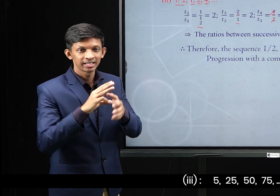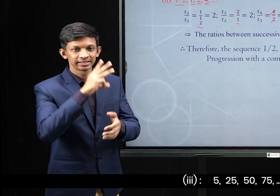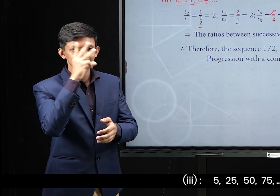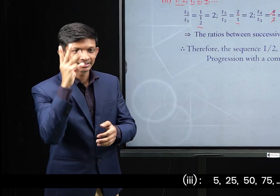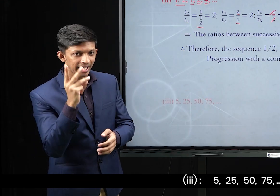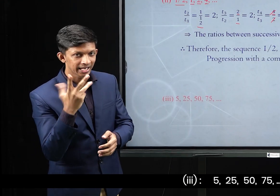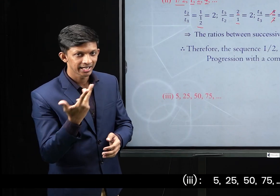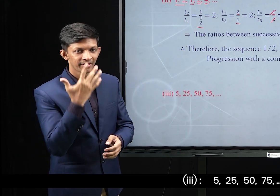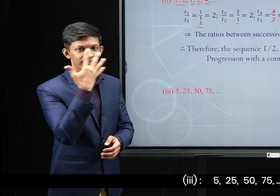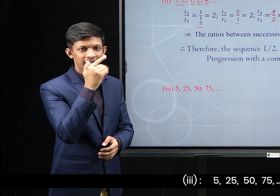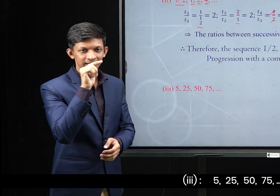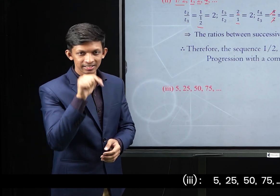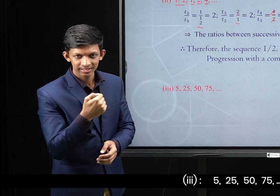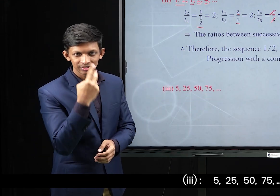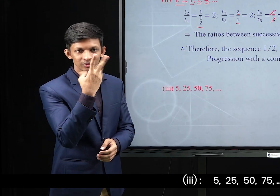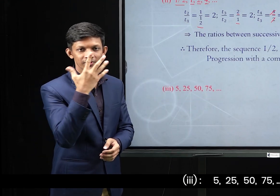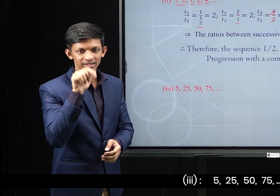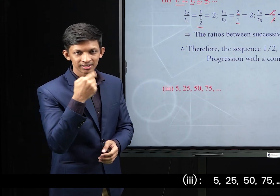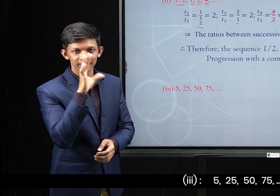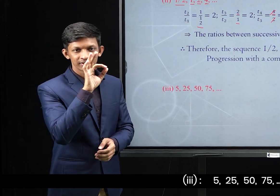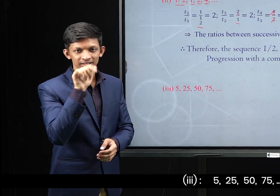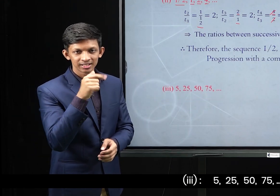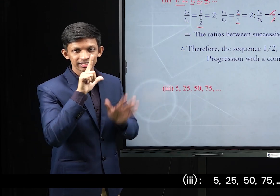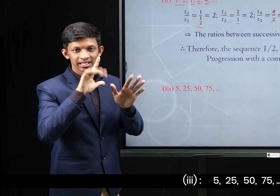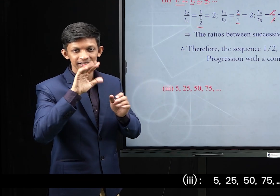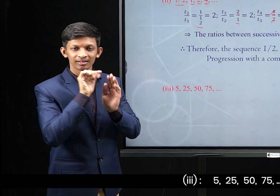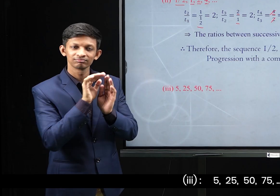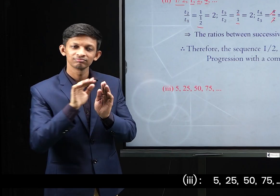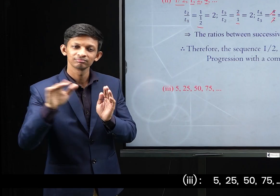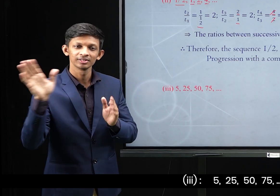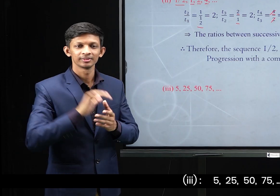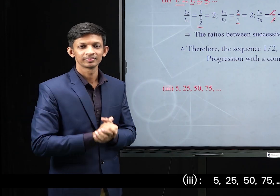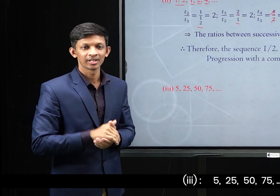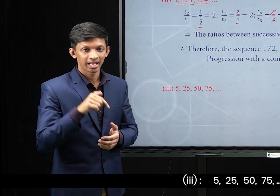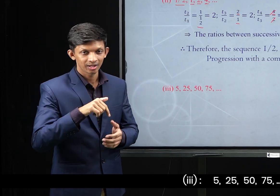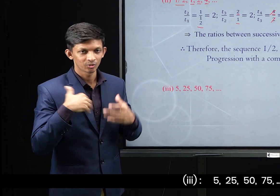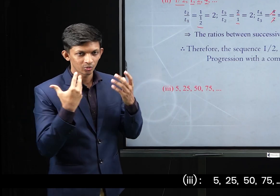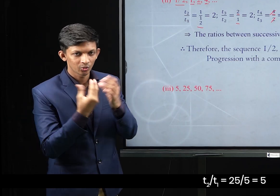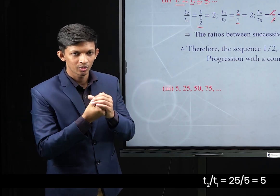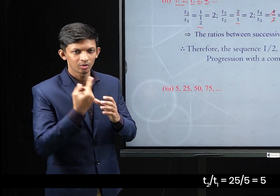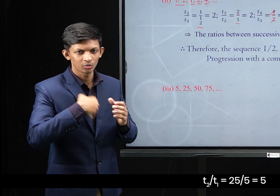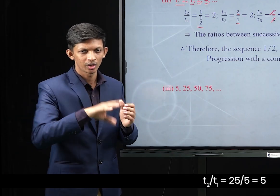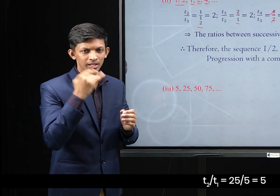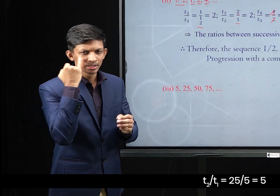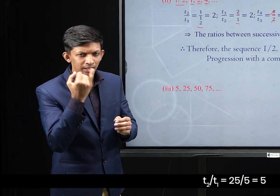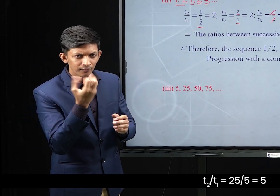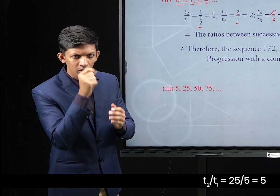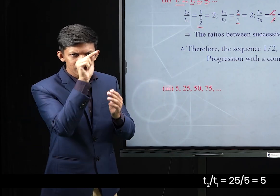3, 5, 25, 50, 75 T2 by T1 is